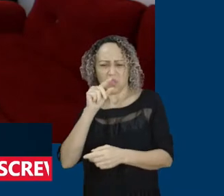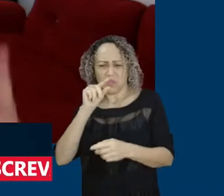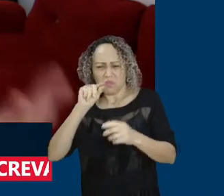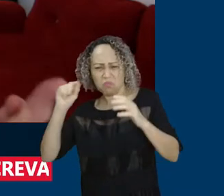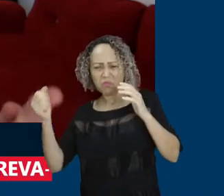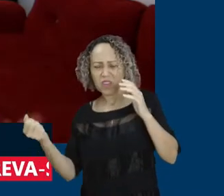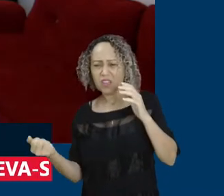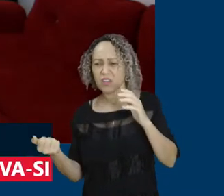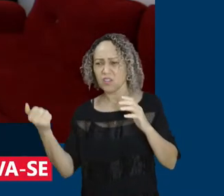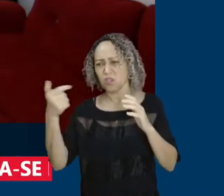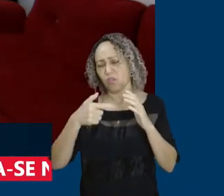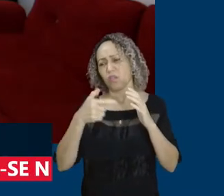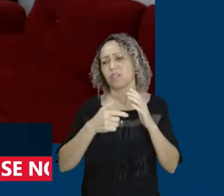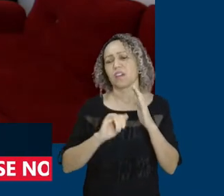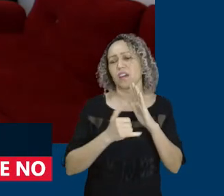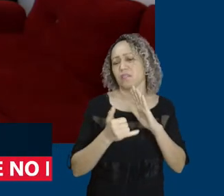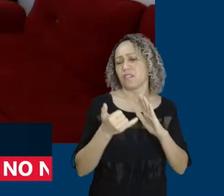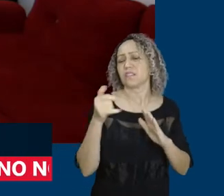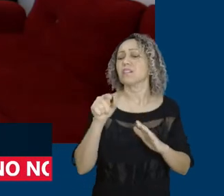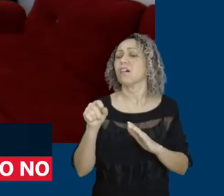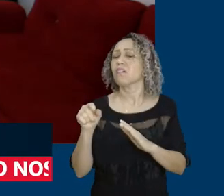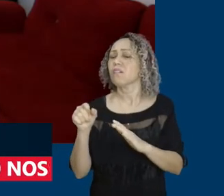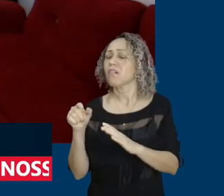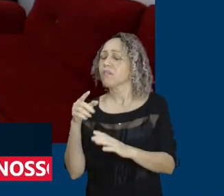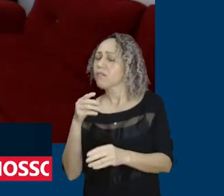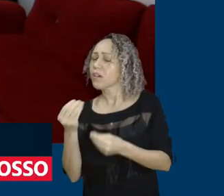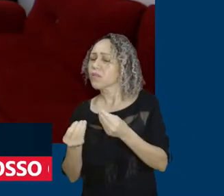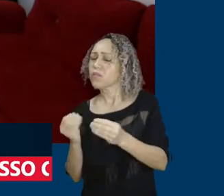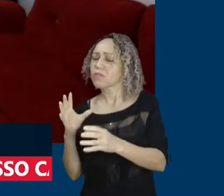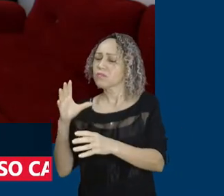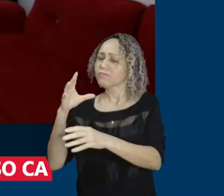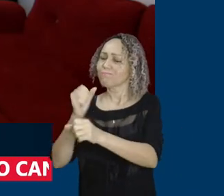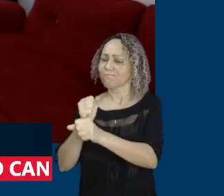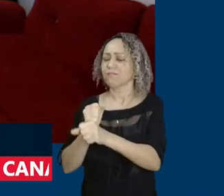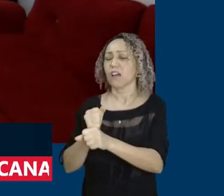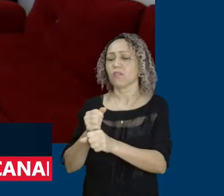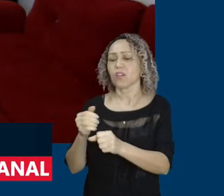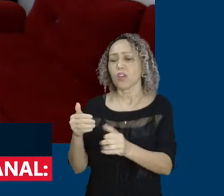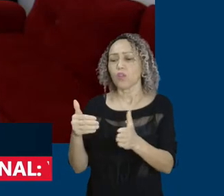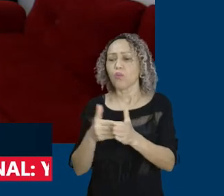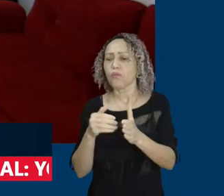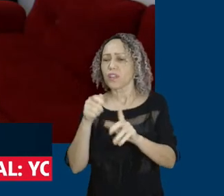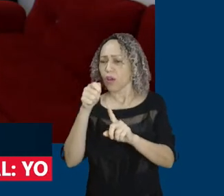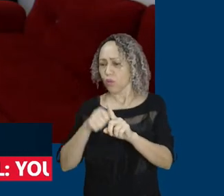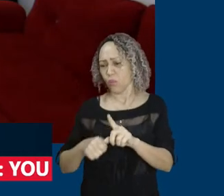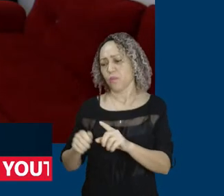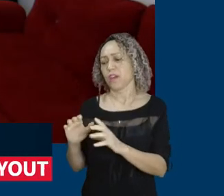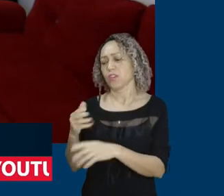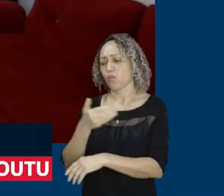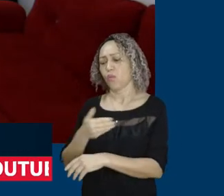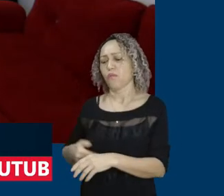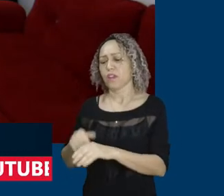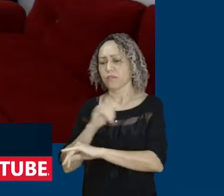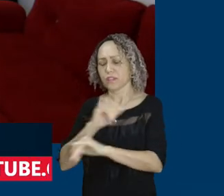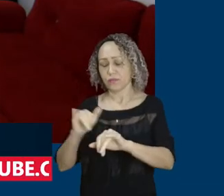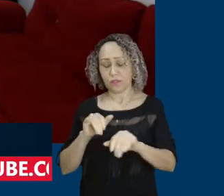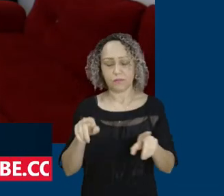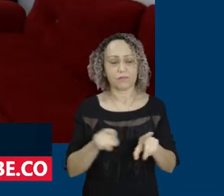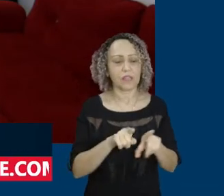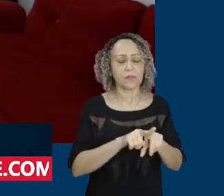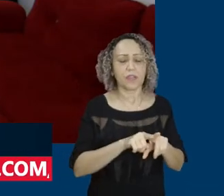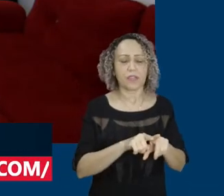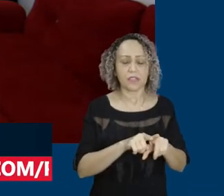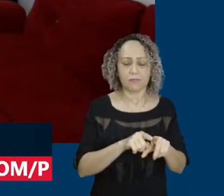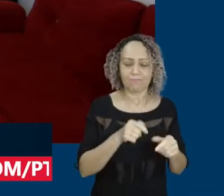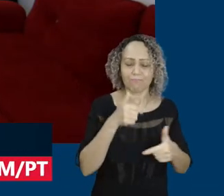se confirmar no balanço final que eles vão divulgar aí no final do mês. E, novamente, como a gente apontou aqui, a débil recuperação do mercado